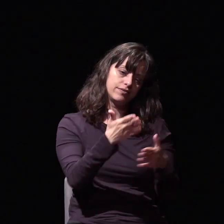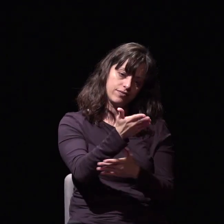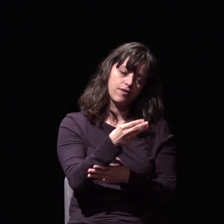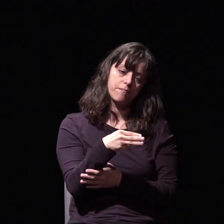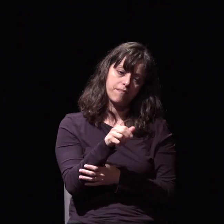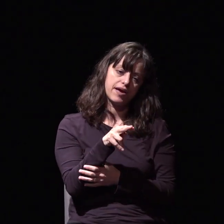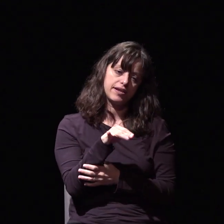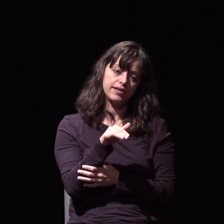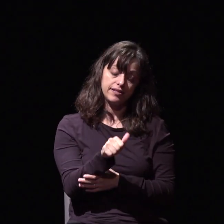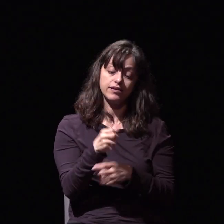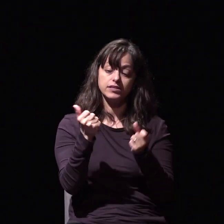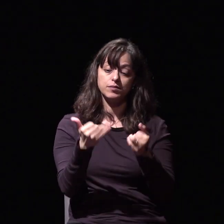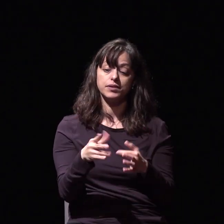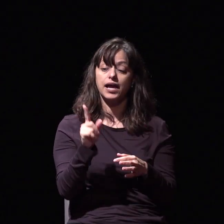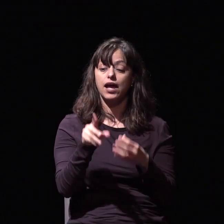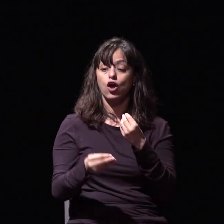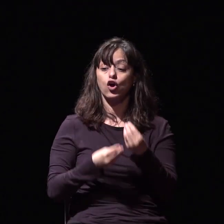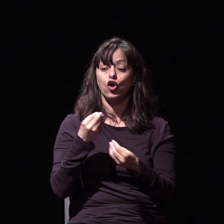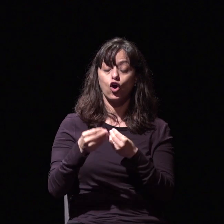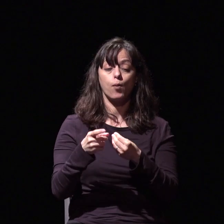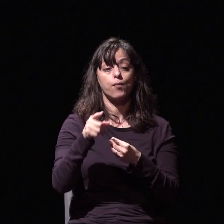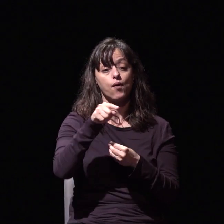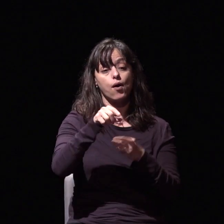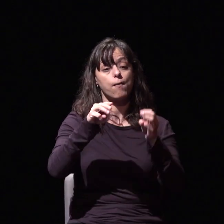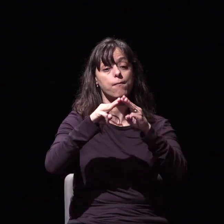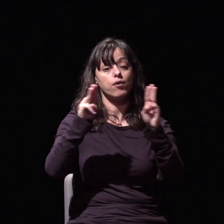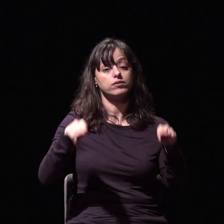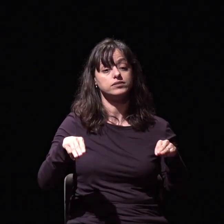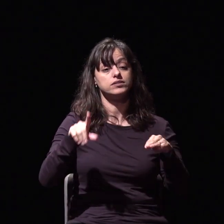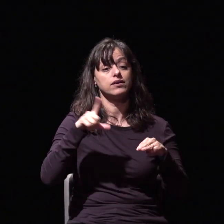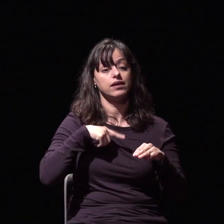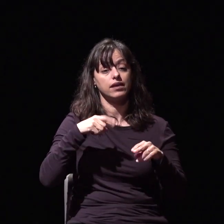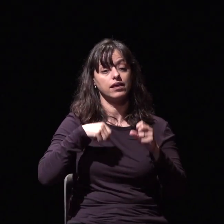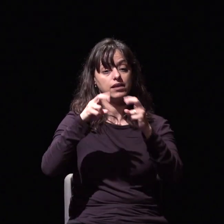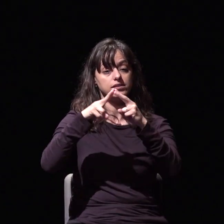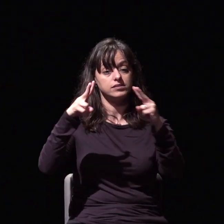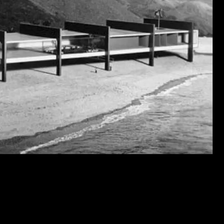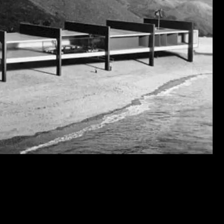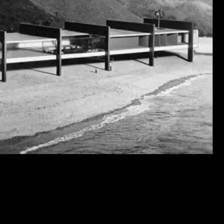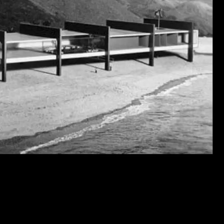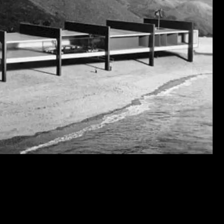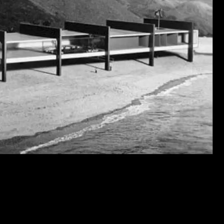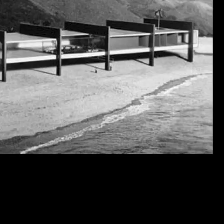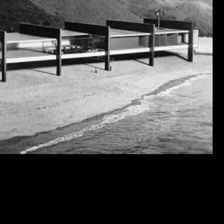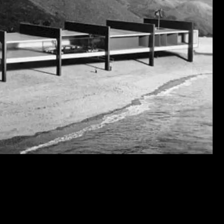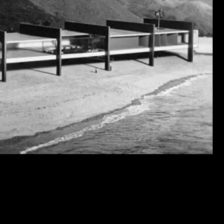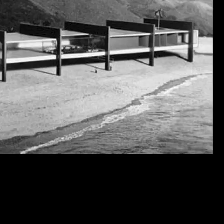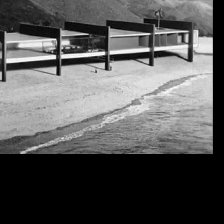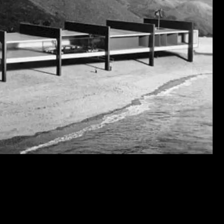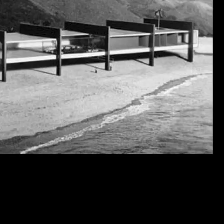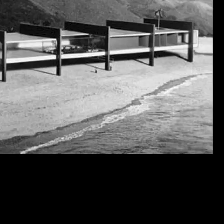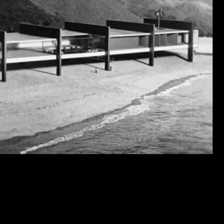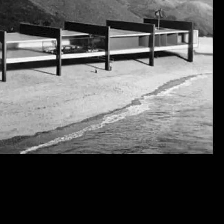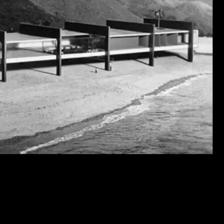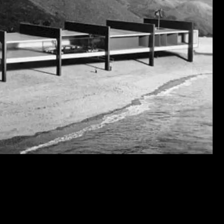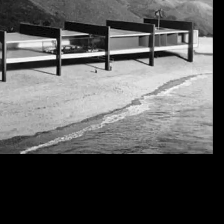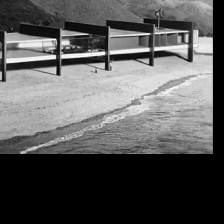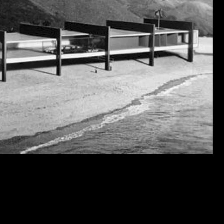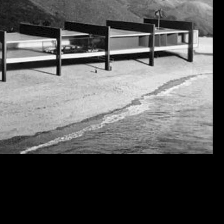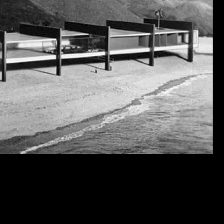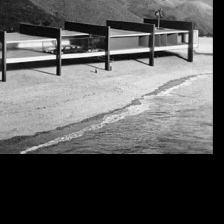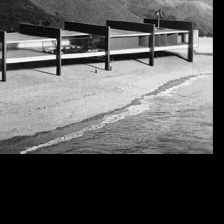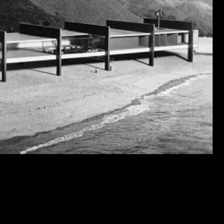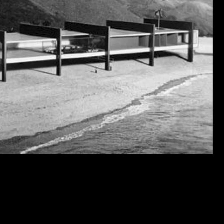seu estudo para um museu na Praia de São Vicente, de 1951, com referências ao Crown Hall de Mies van der